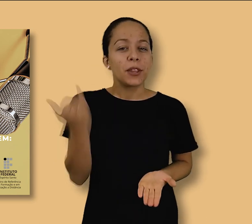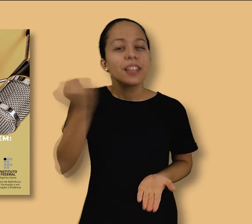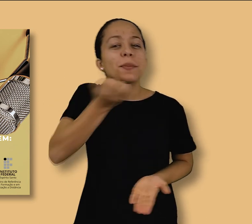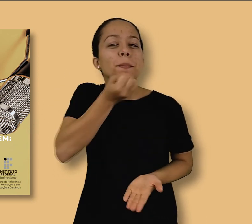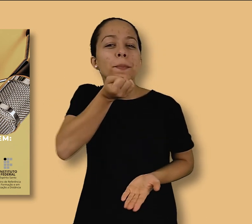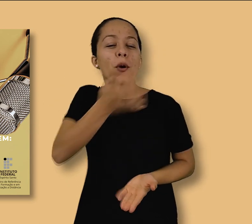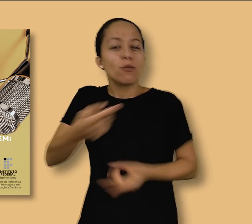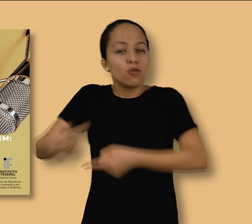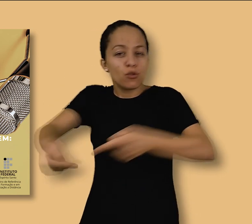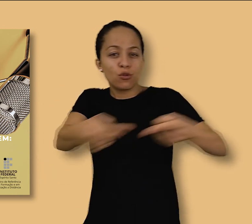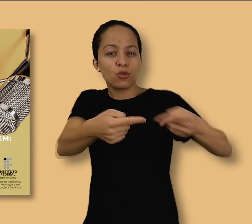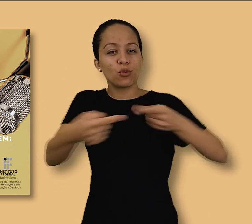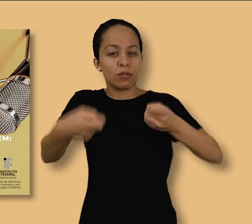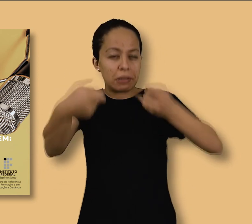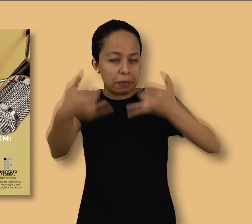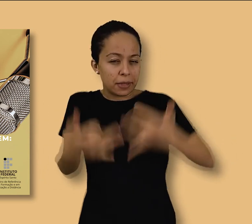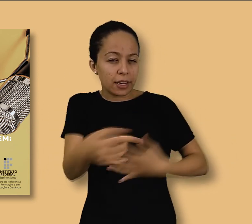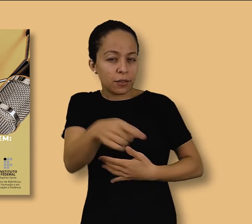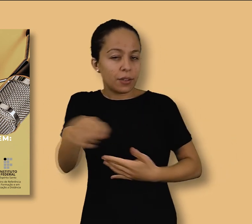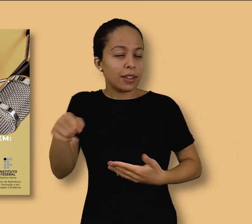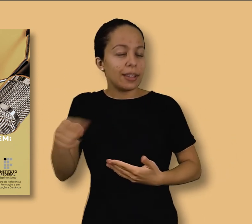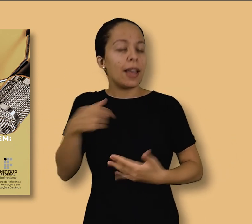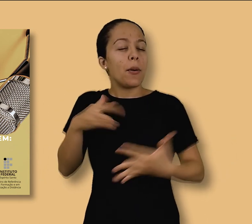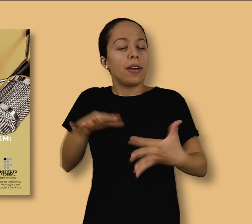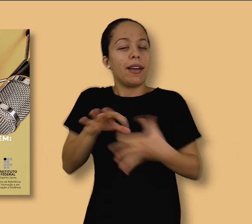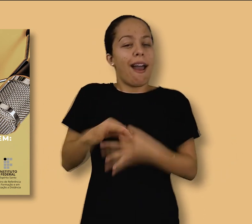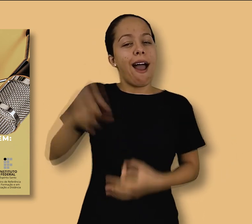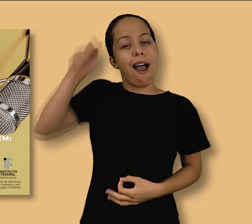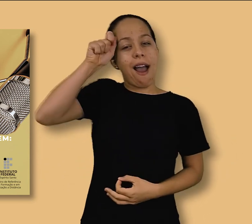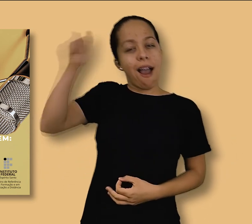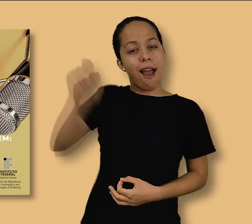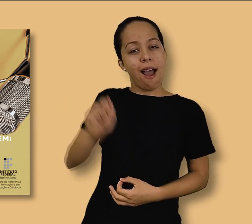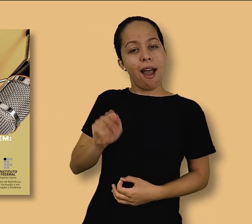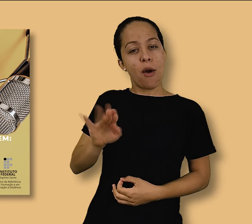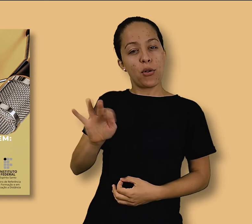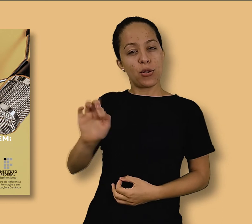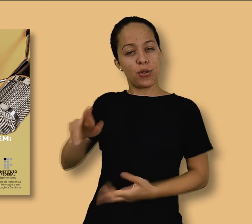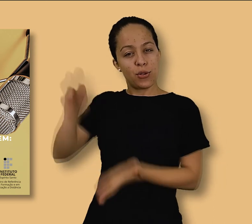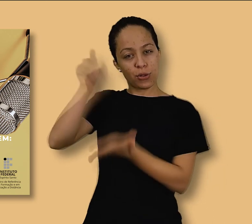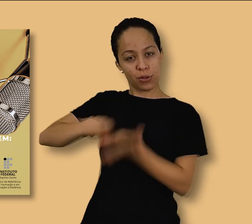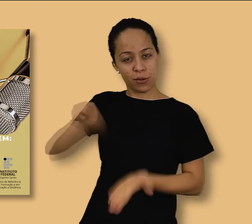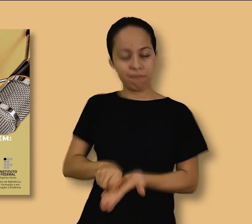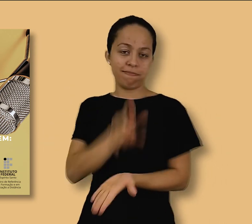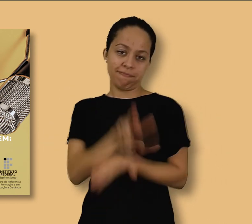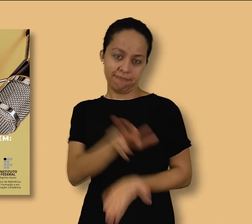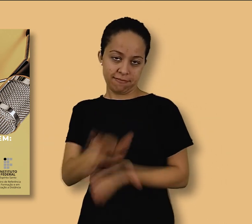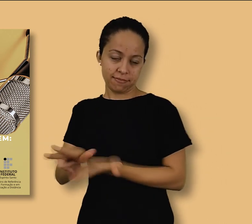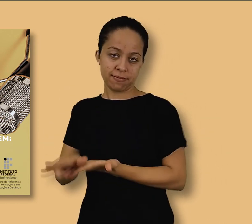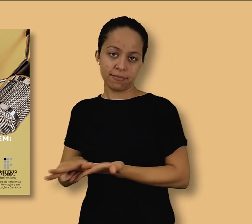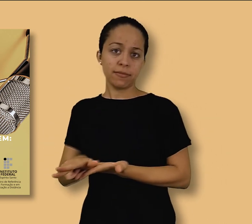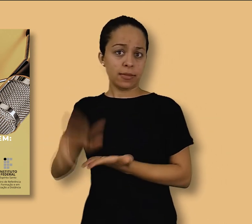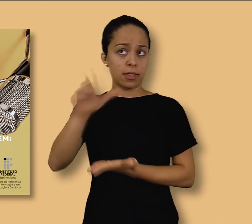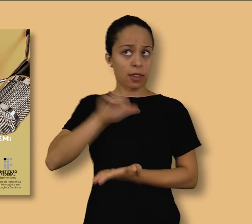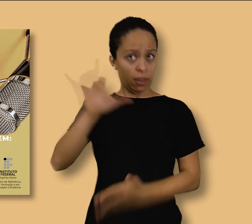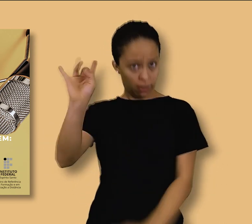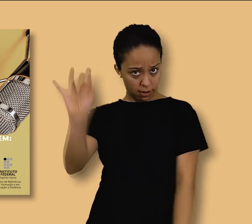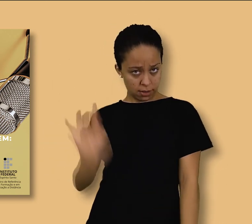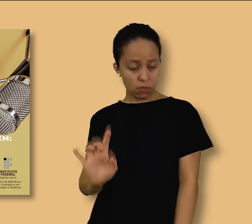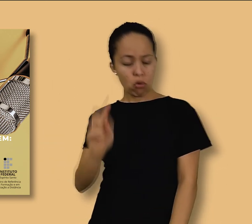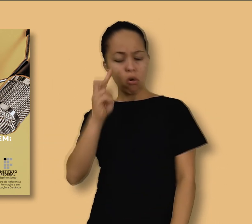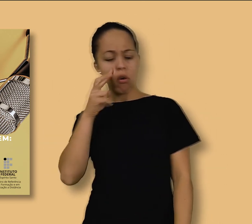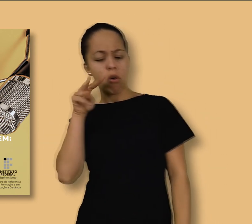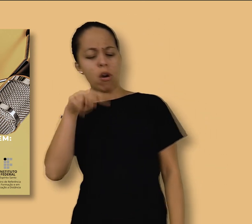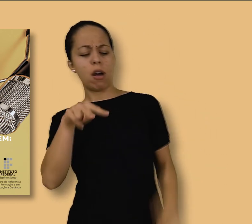essa discussão com vocês é apoiado em diversos autores né que se dedicou a pensar aprendizagem quando é um deles